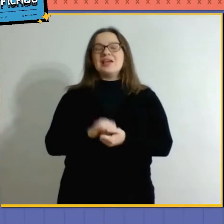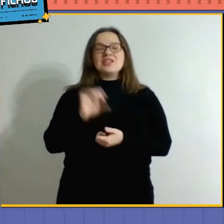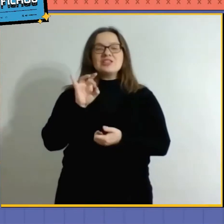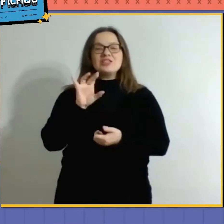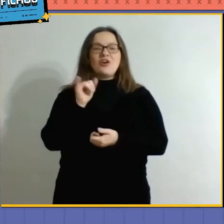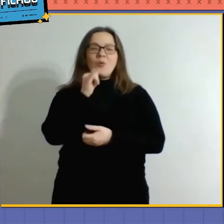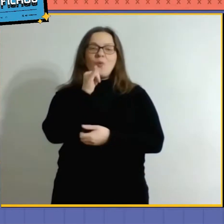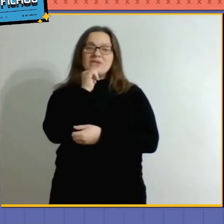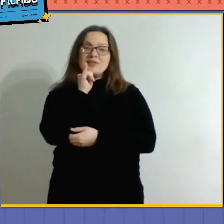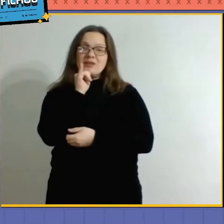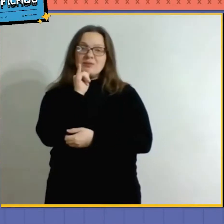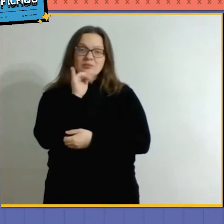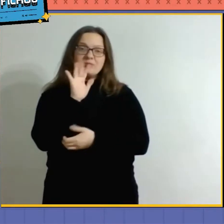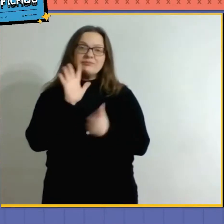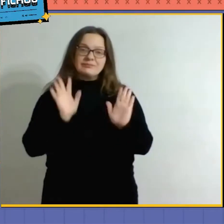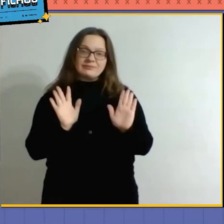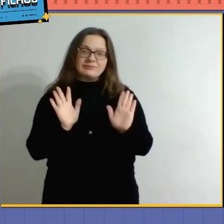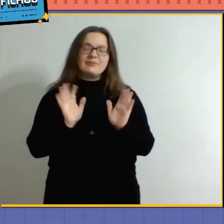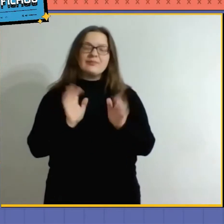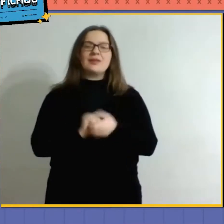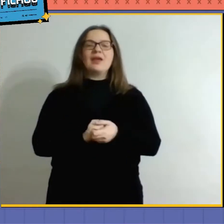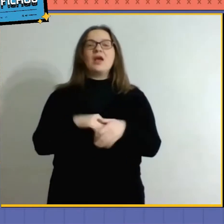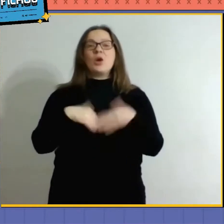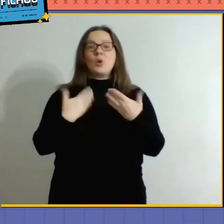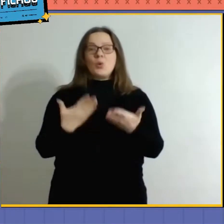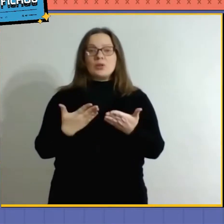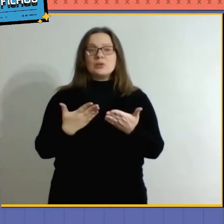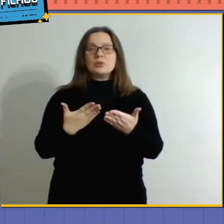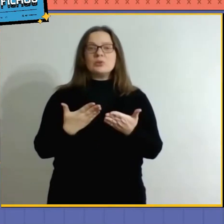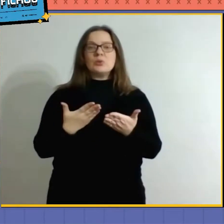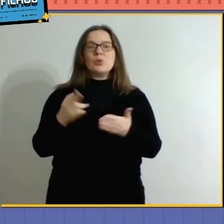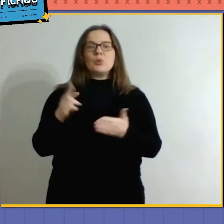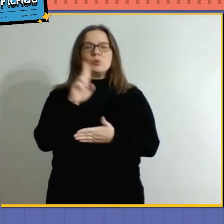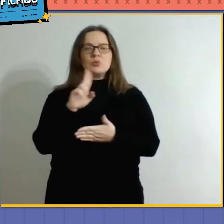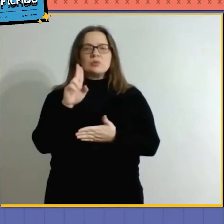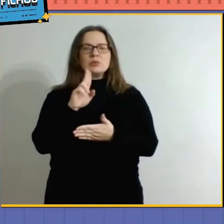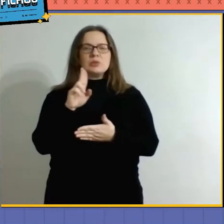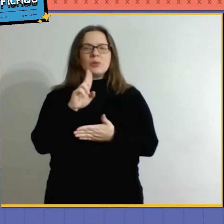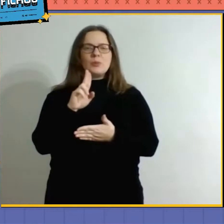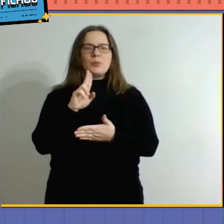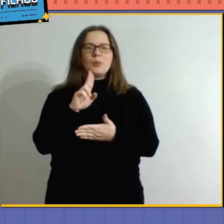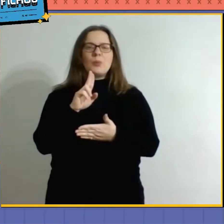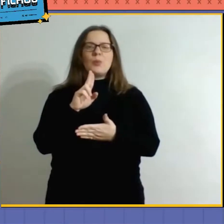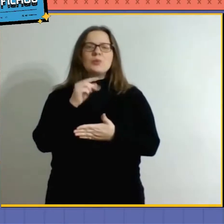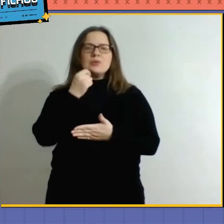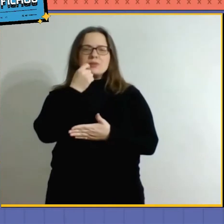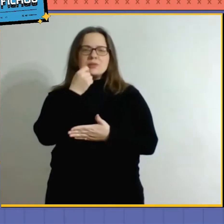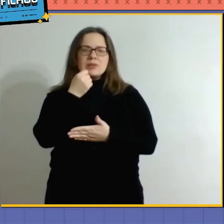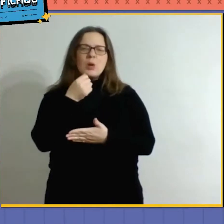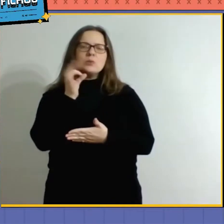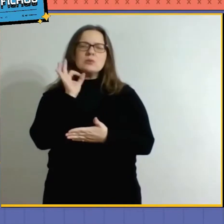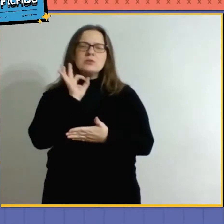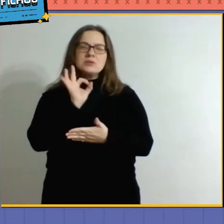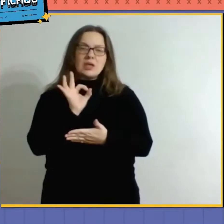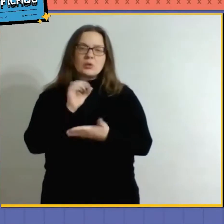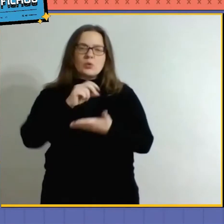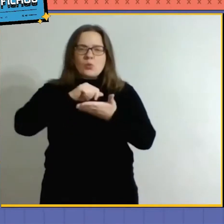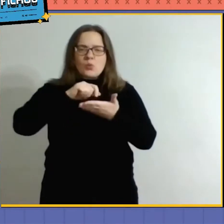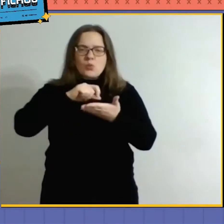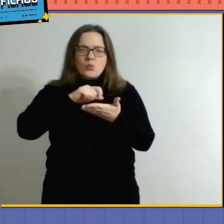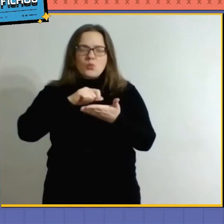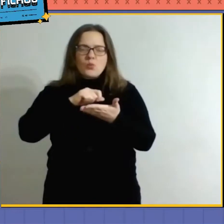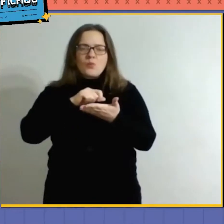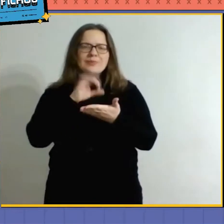aí que mostra aqui quando você põe sal na medida certa a coisa fica boa você sabia que perguntaram para cozinheiros famosos Qual que é o